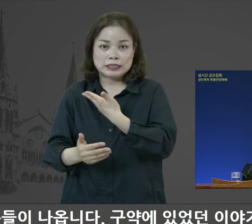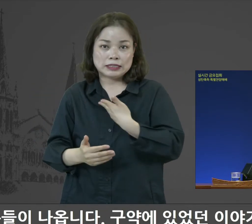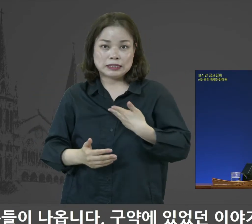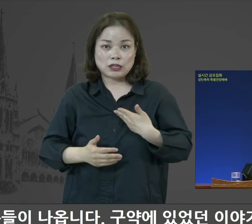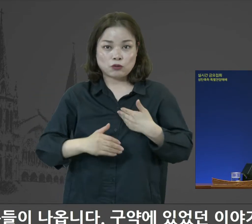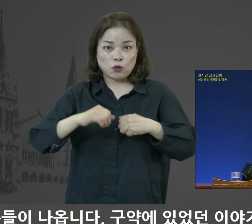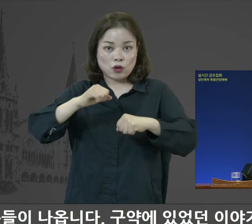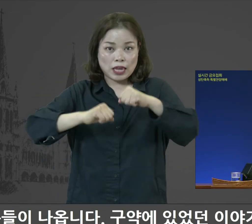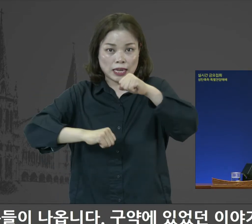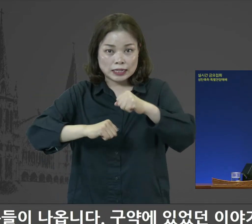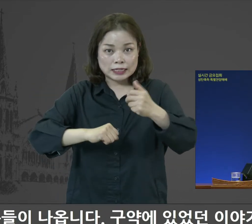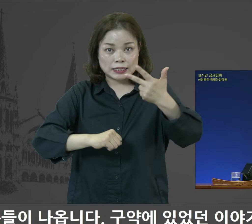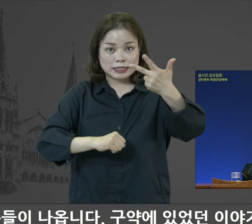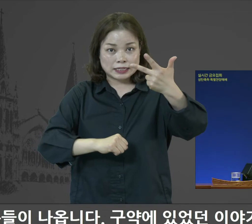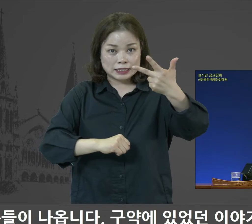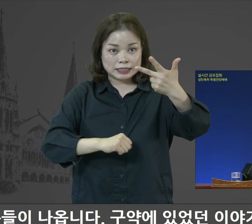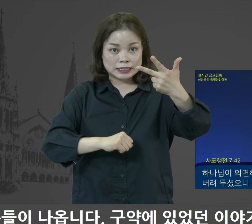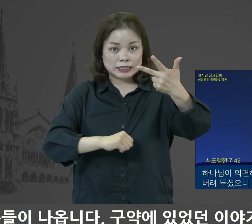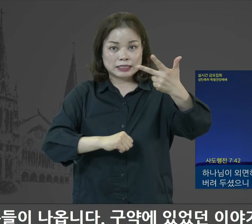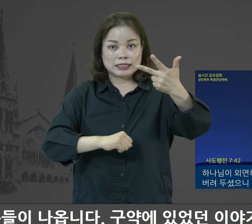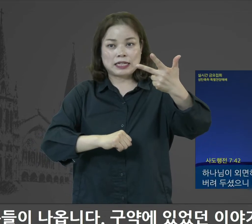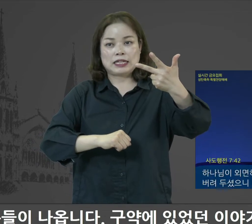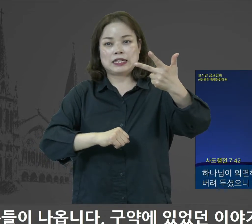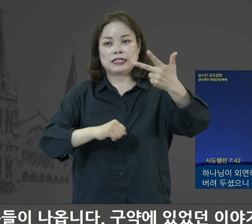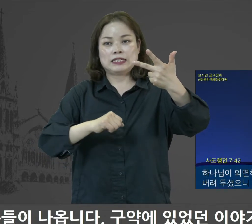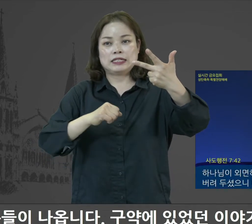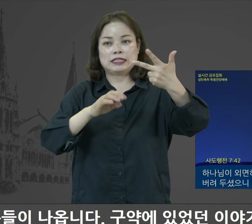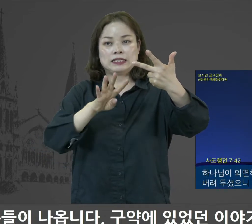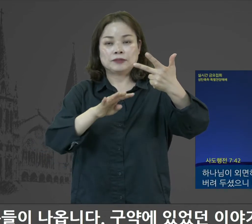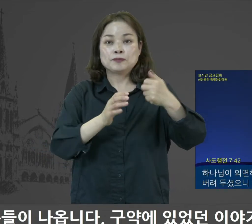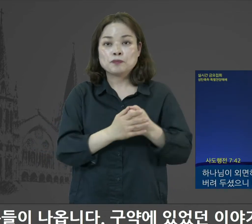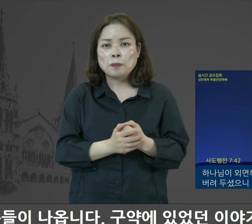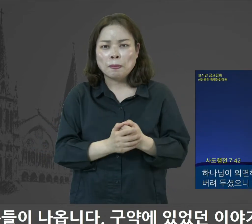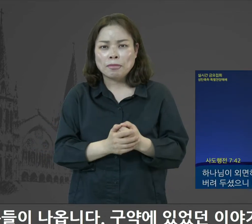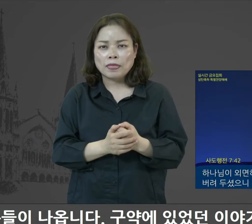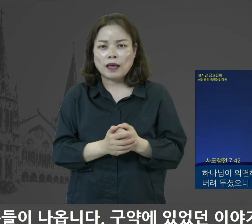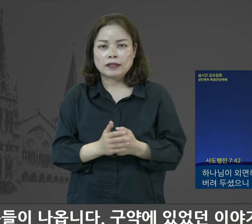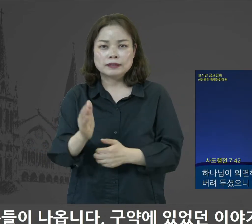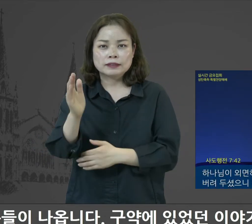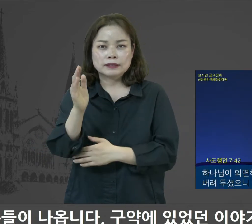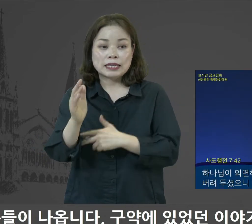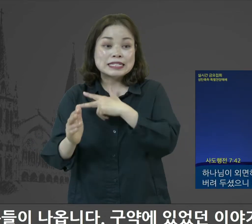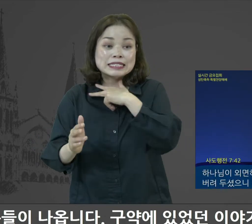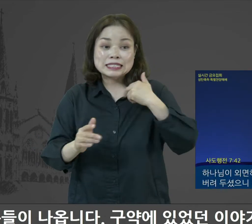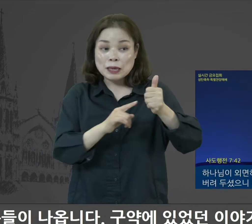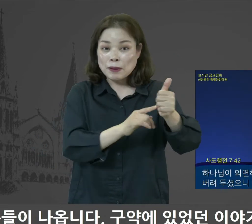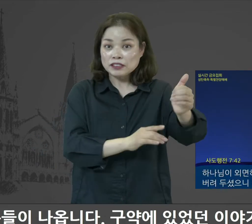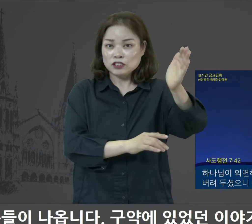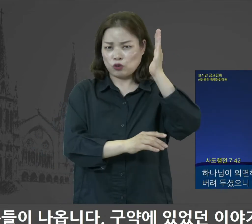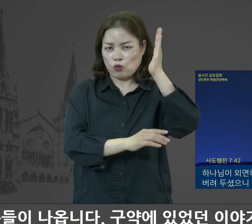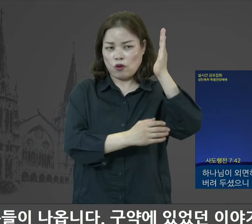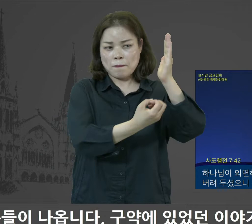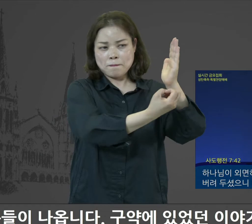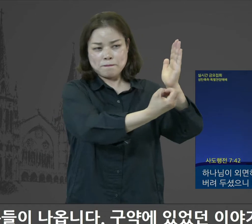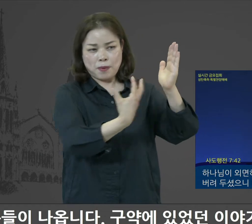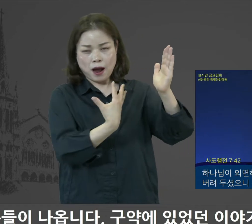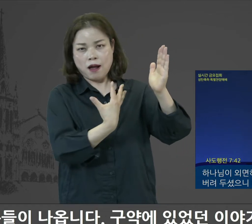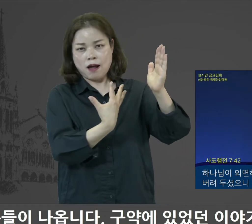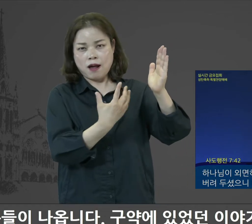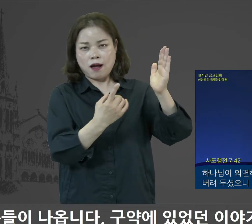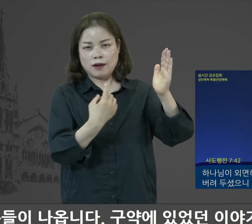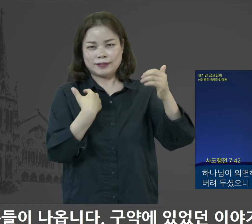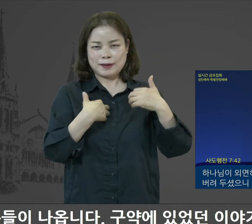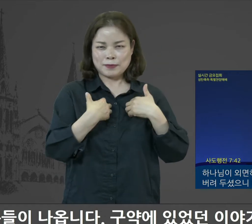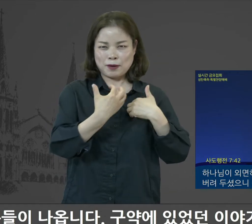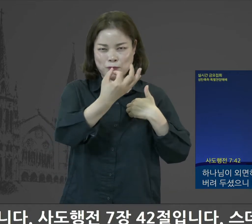사도행전 7장 42절 자막으로 보겠습니다. 스데반이 이제 설교하는 가운데 이런 말을 합니다. 흥미롭게